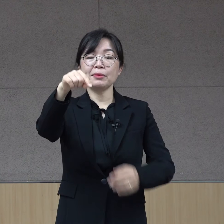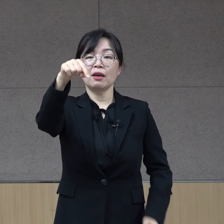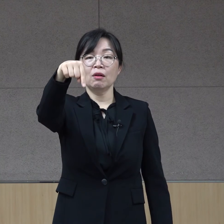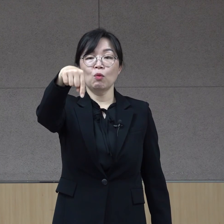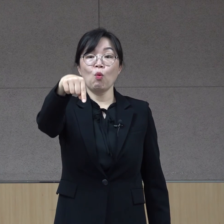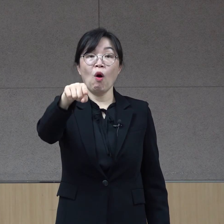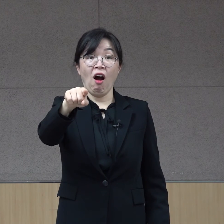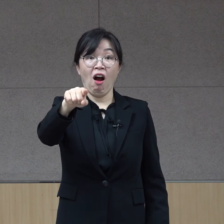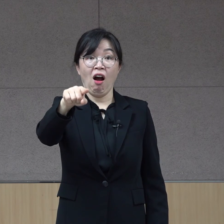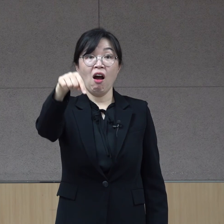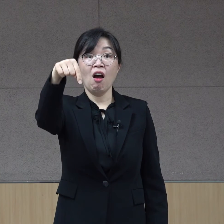돼요. 우와,